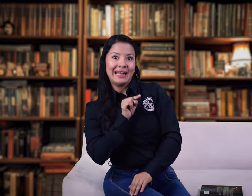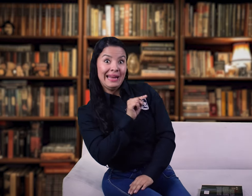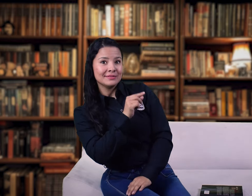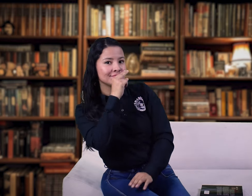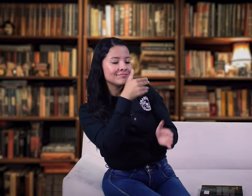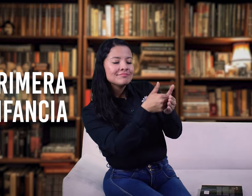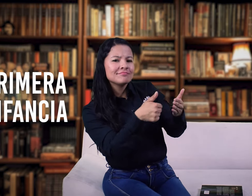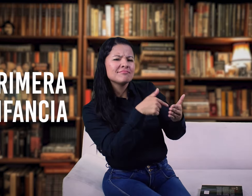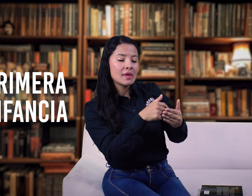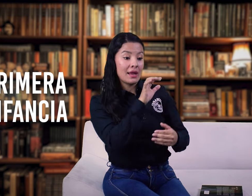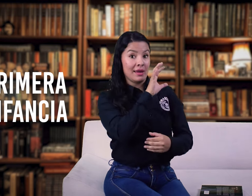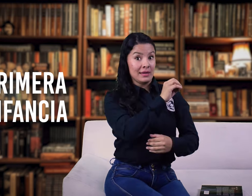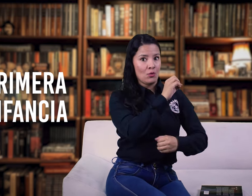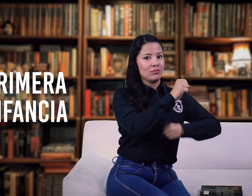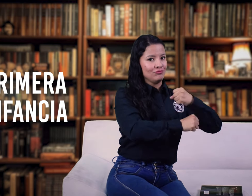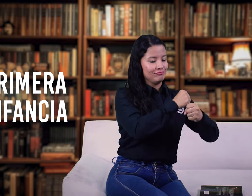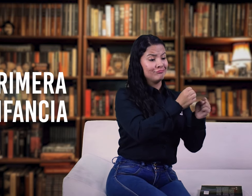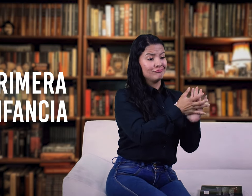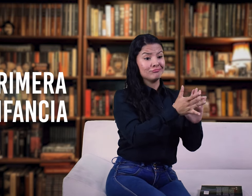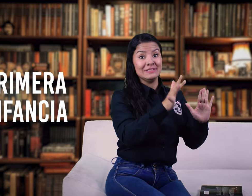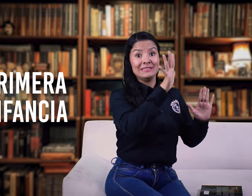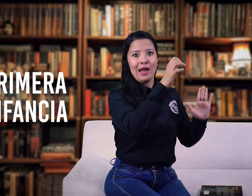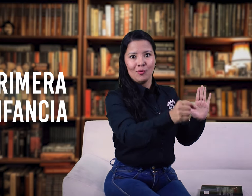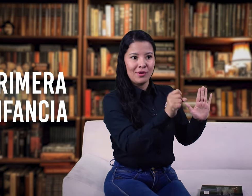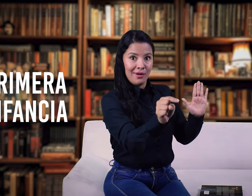con docentes y pares sordos.